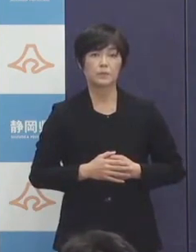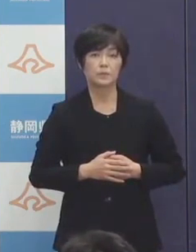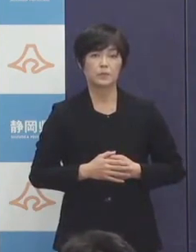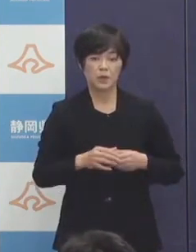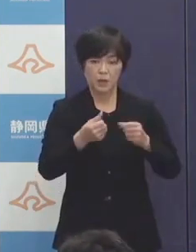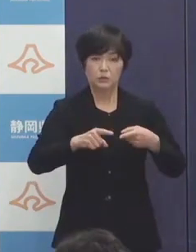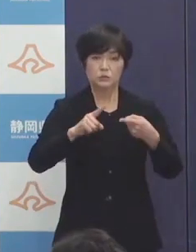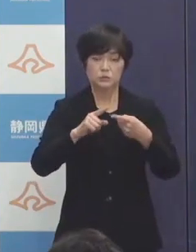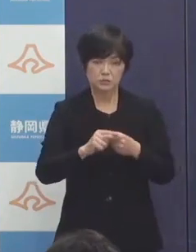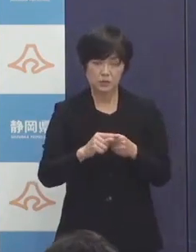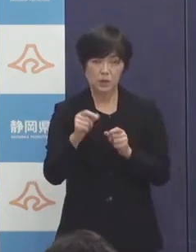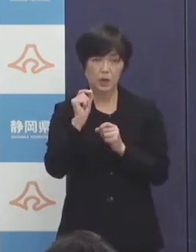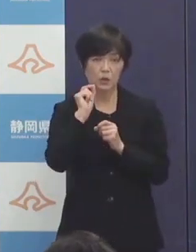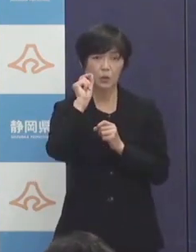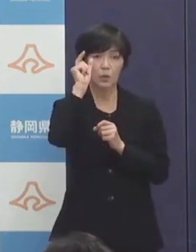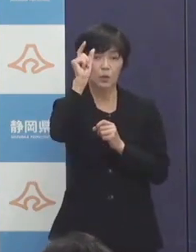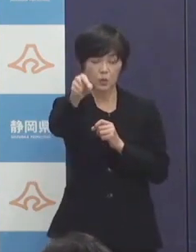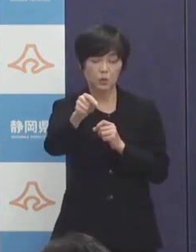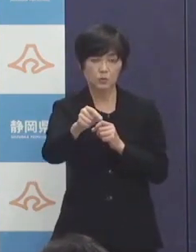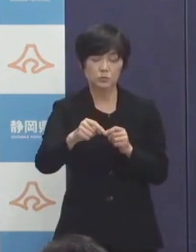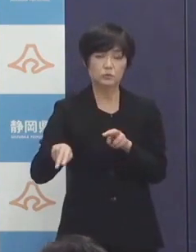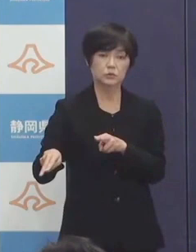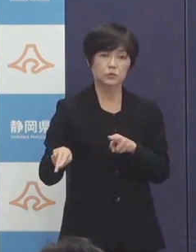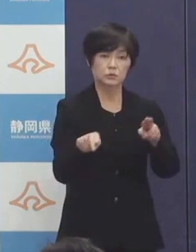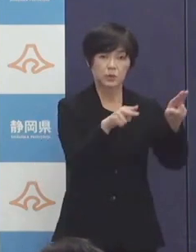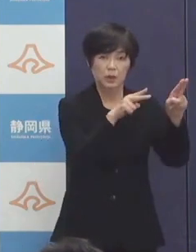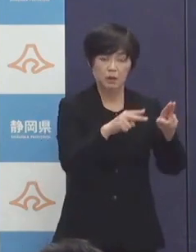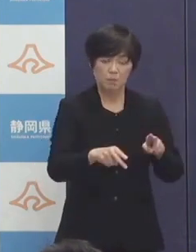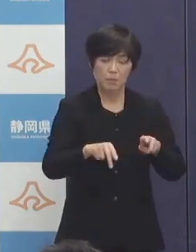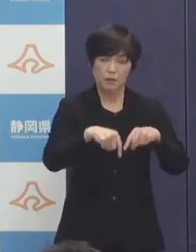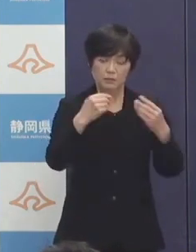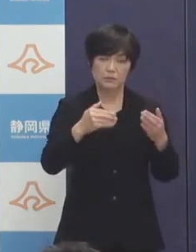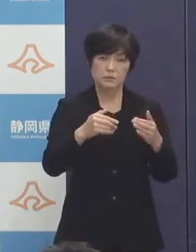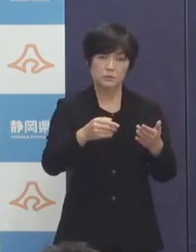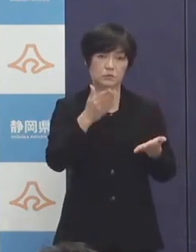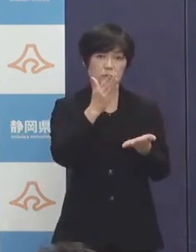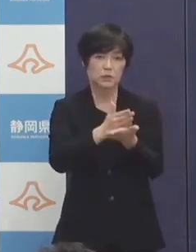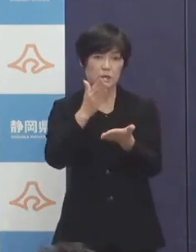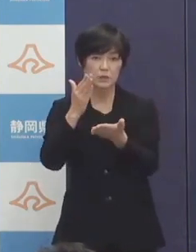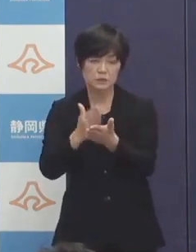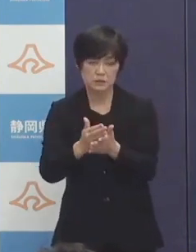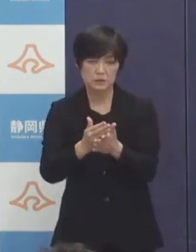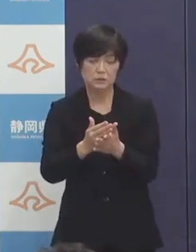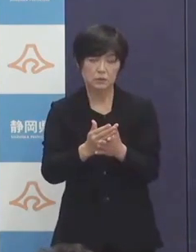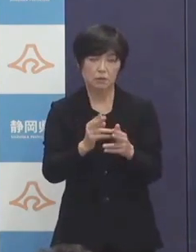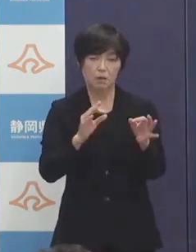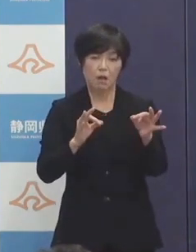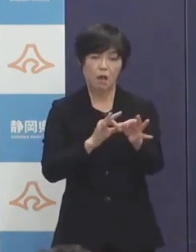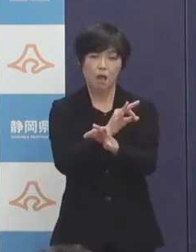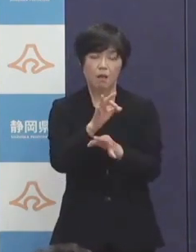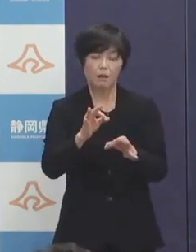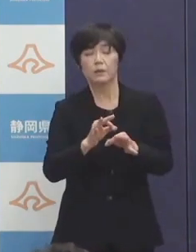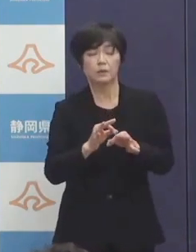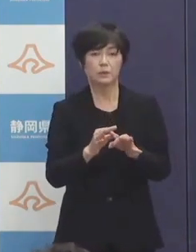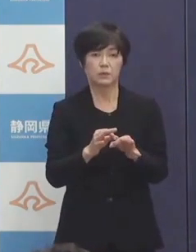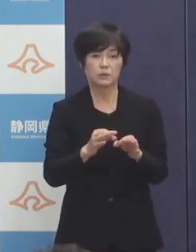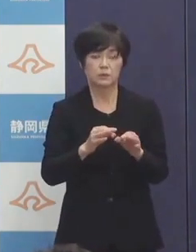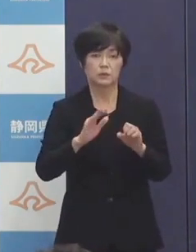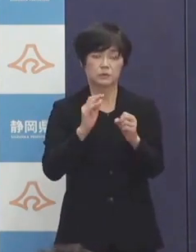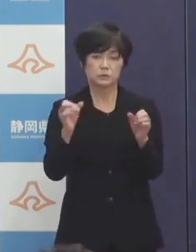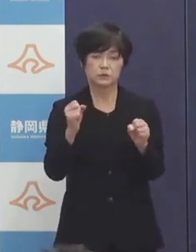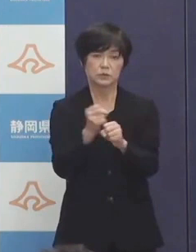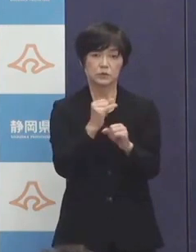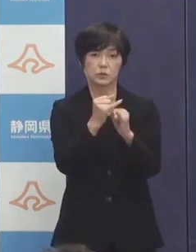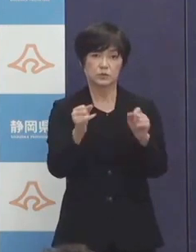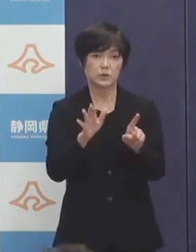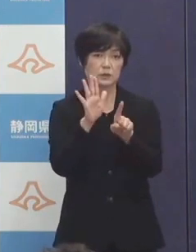具体的には GoTo トラベル事業の一斉停止により影響を受けになっている事業者への支援でありますが、新型コロナウイルスの